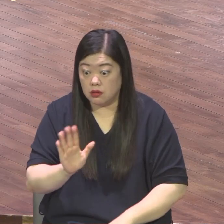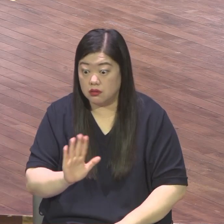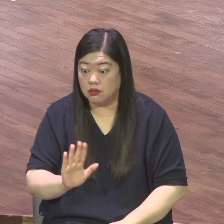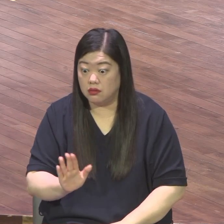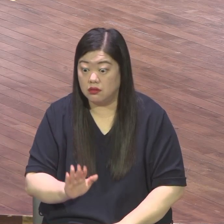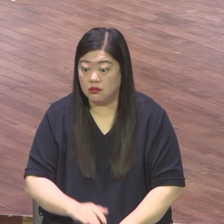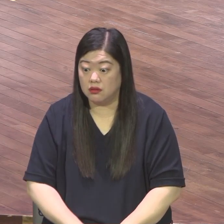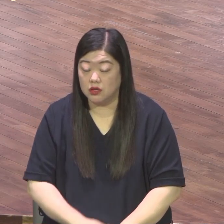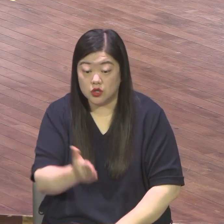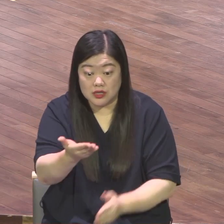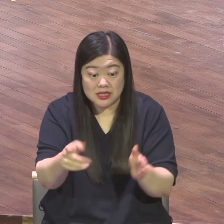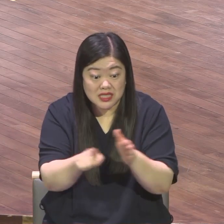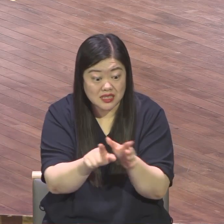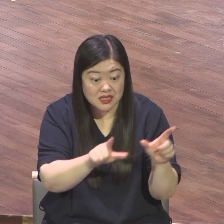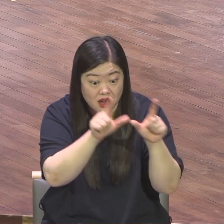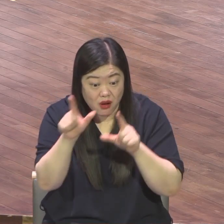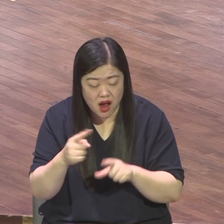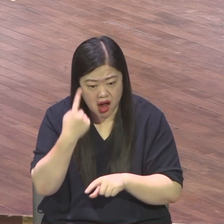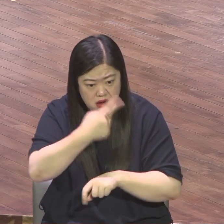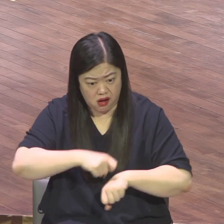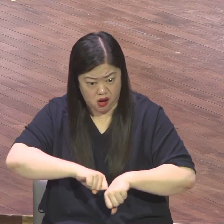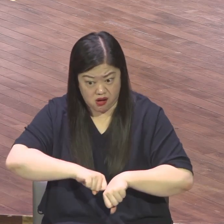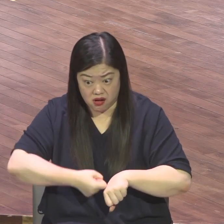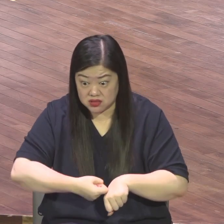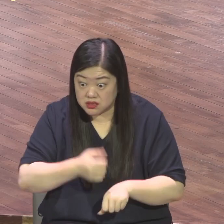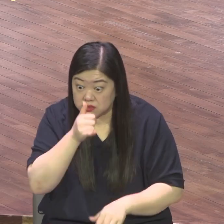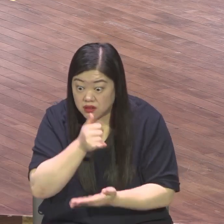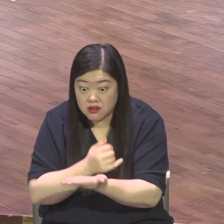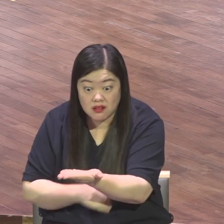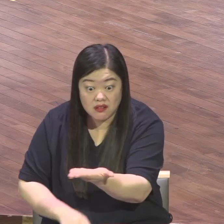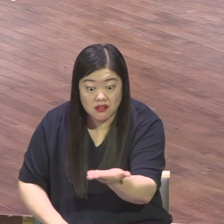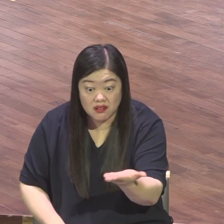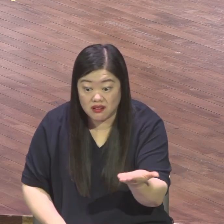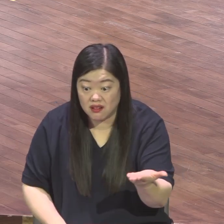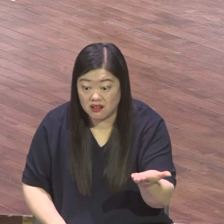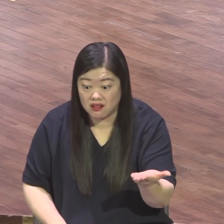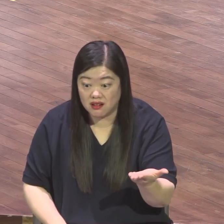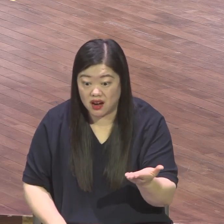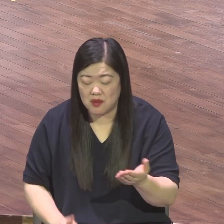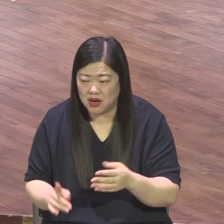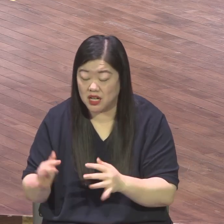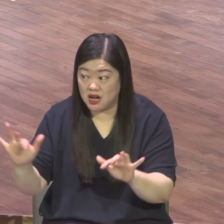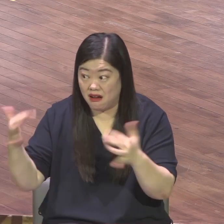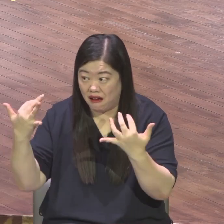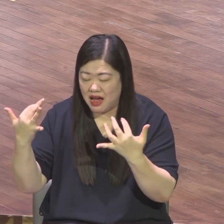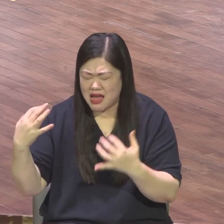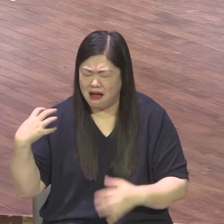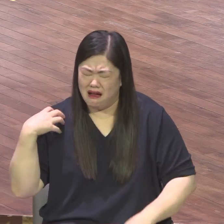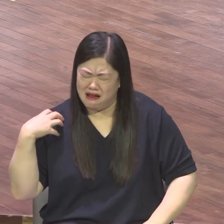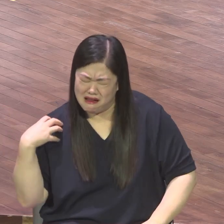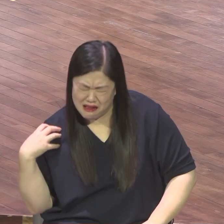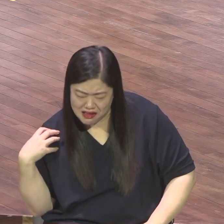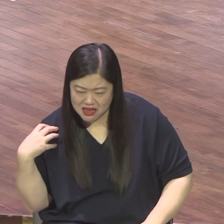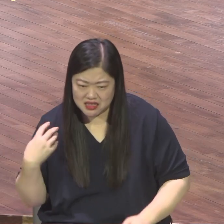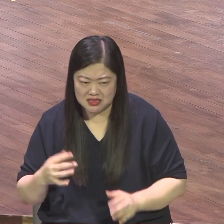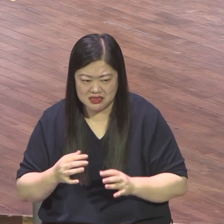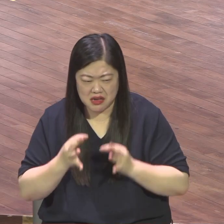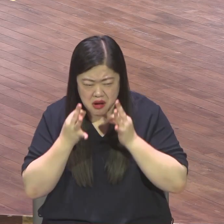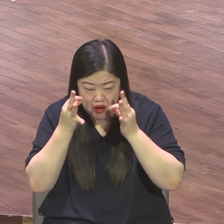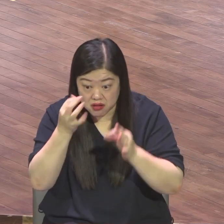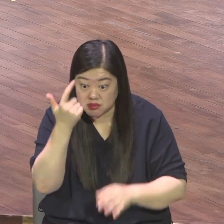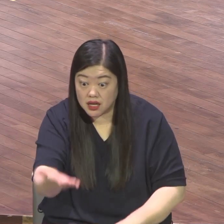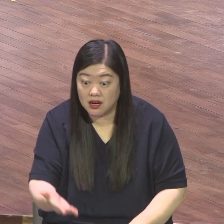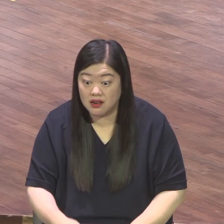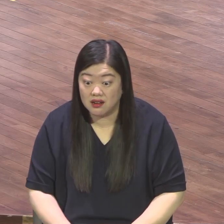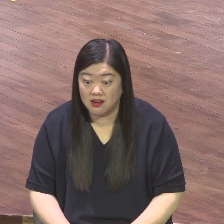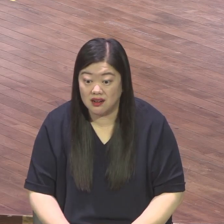억지로 부담돼서 힘들어서 아니에요. 이 세절기는 하나님 앞에 감사의